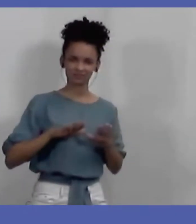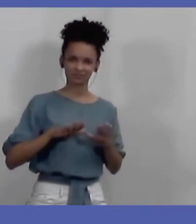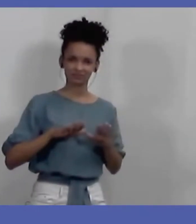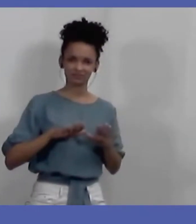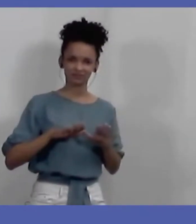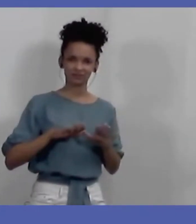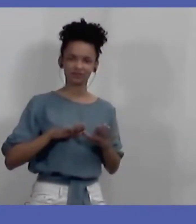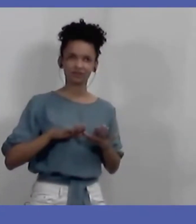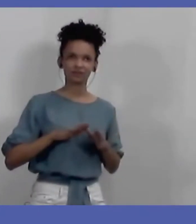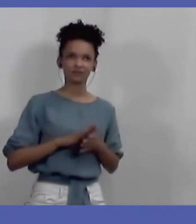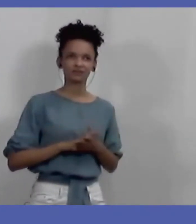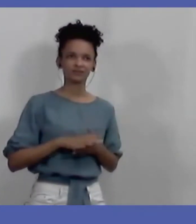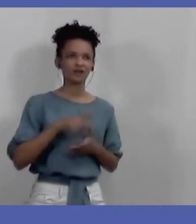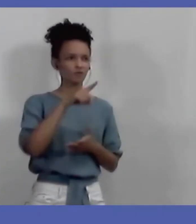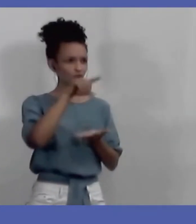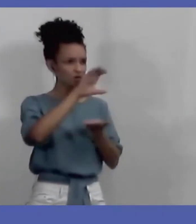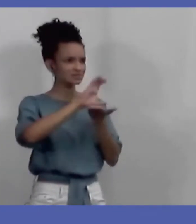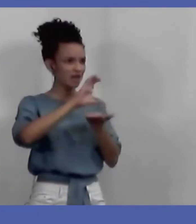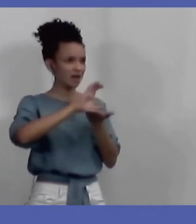comportores.